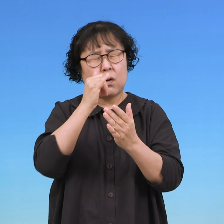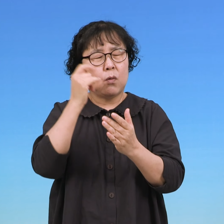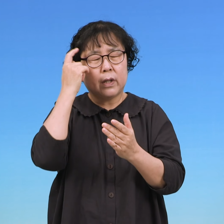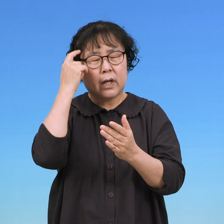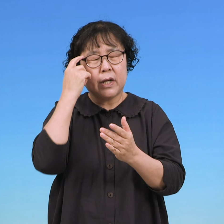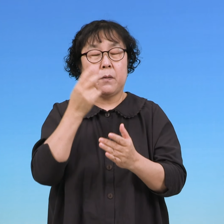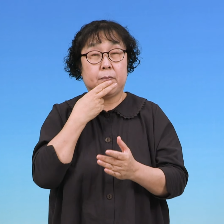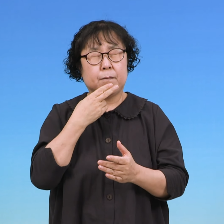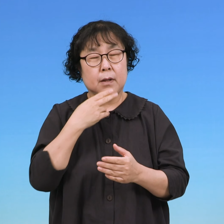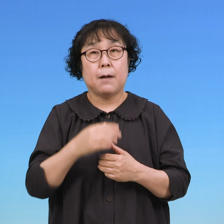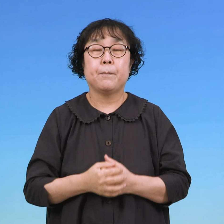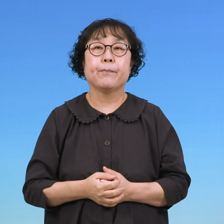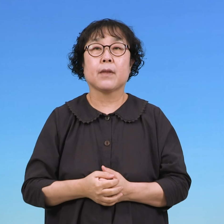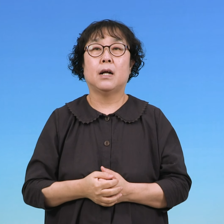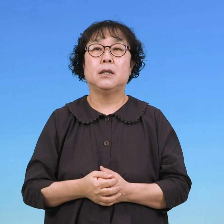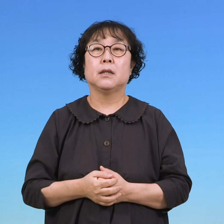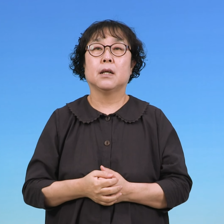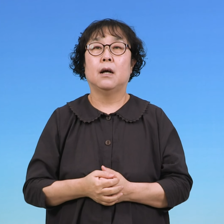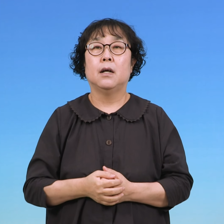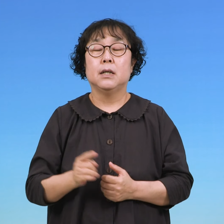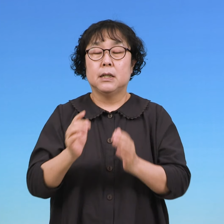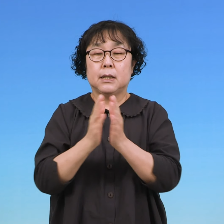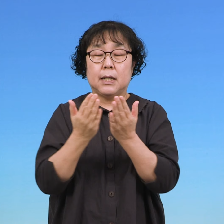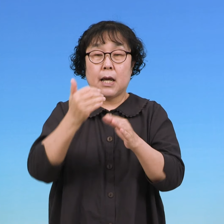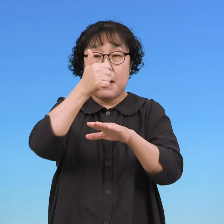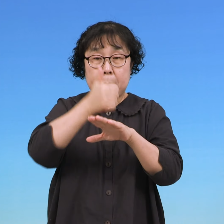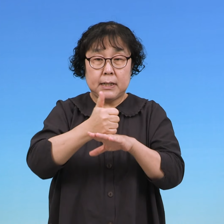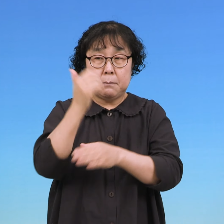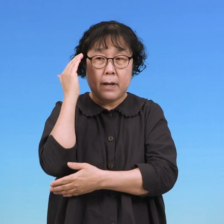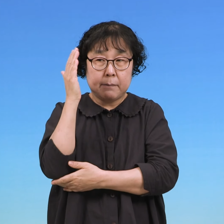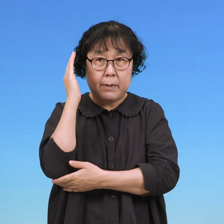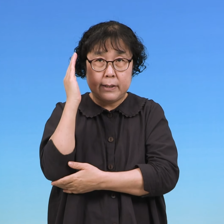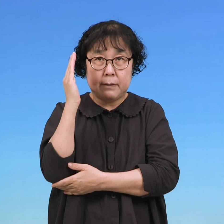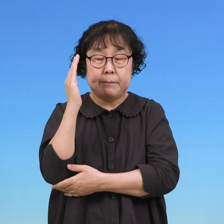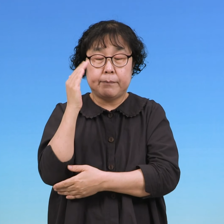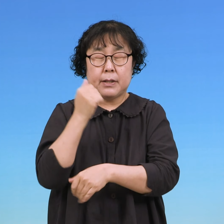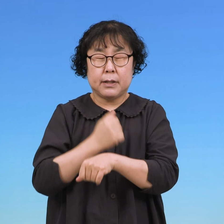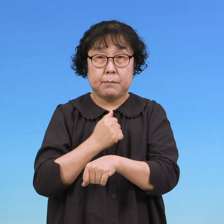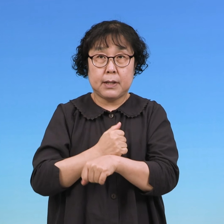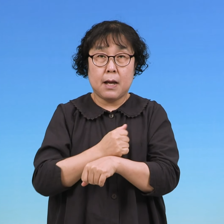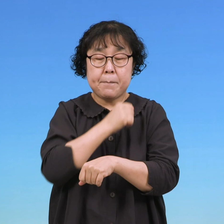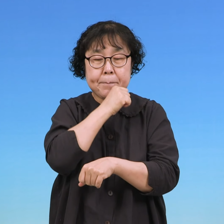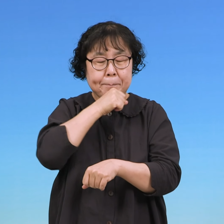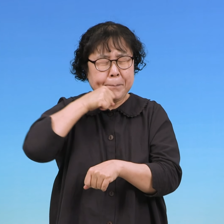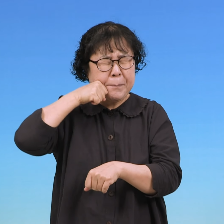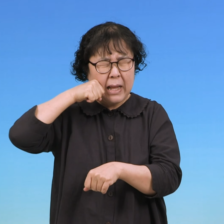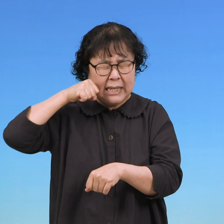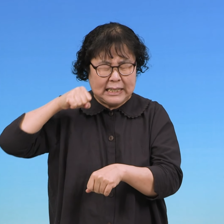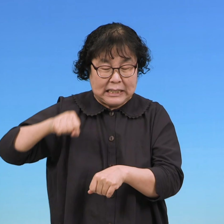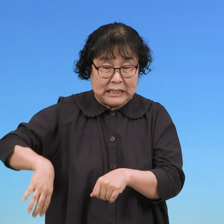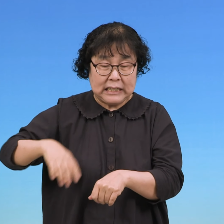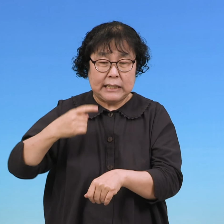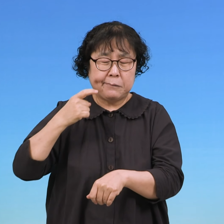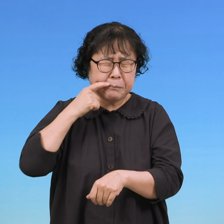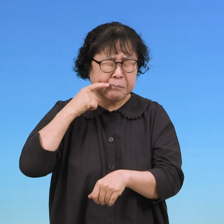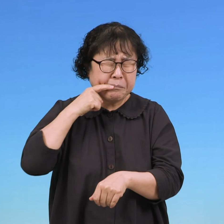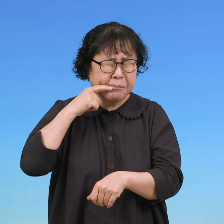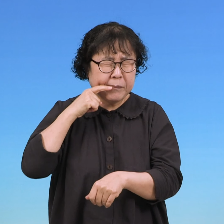세 가지를 설명하시는 그 책에서 마지막 결론을 이렇게 그 쓰셨더라고요. 맛을 잃은